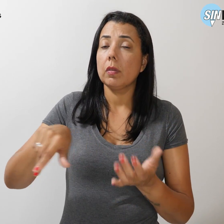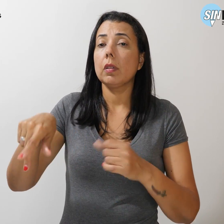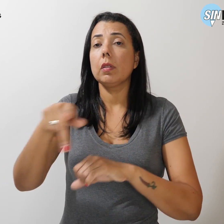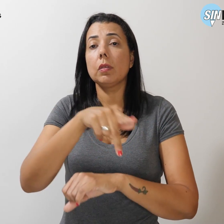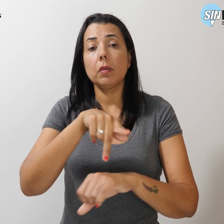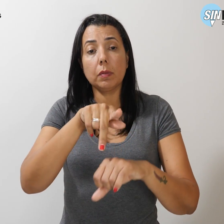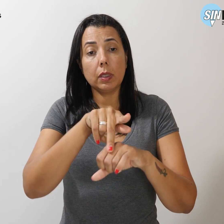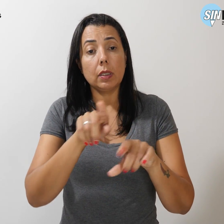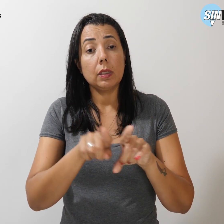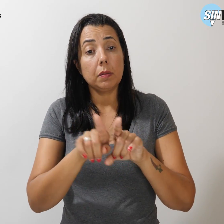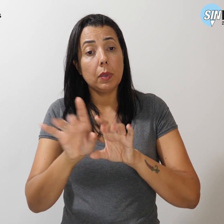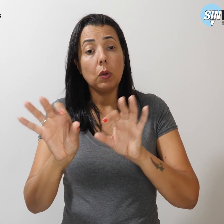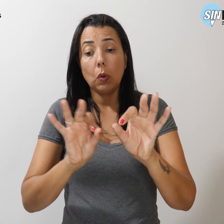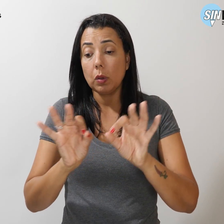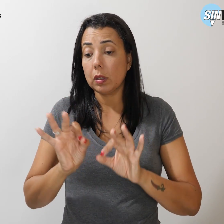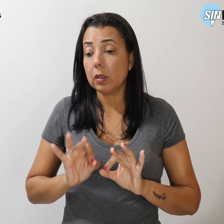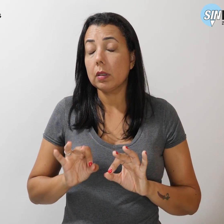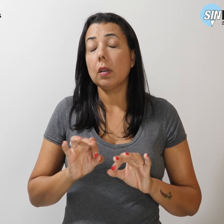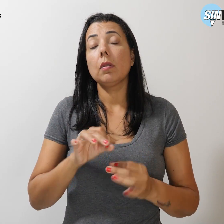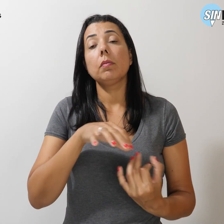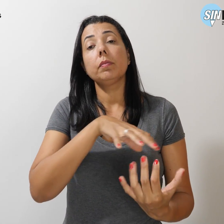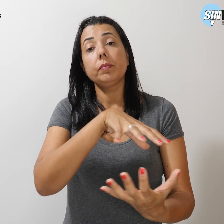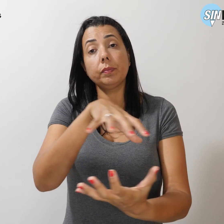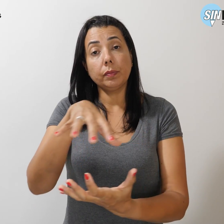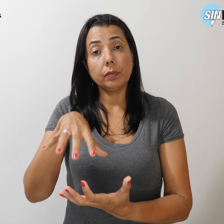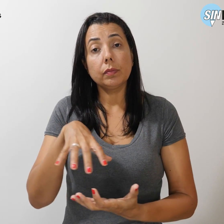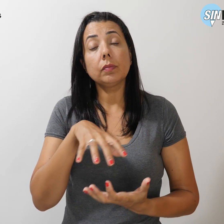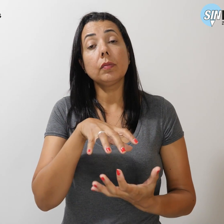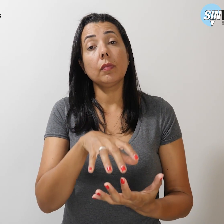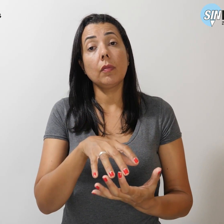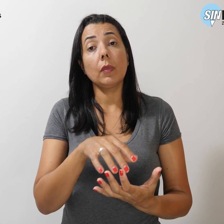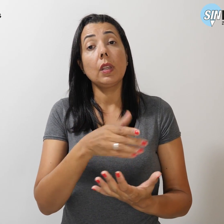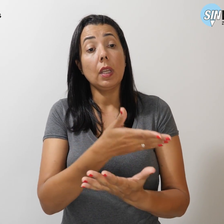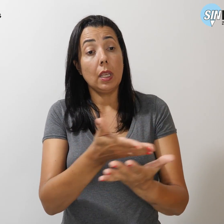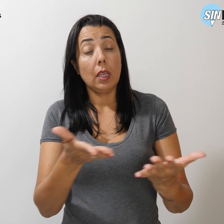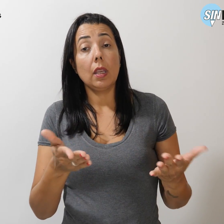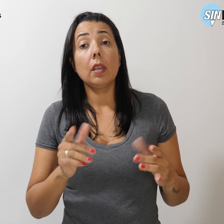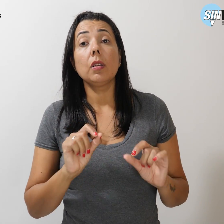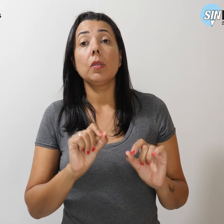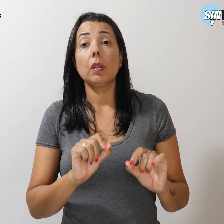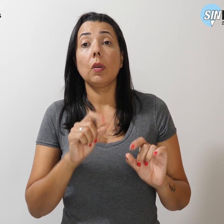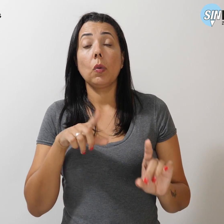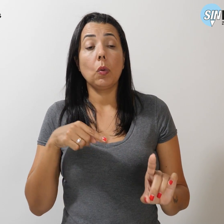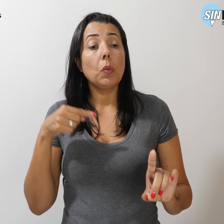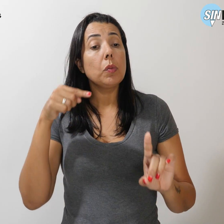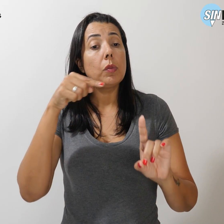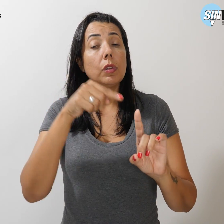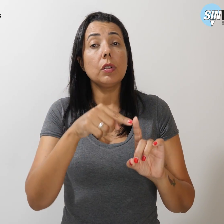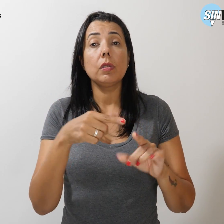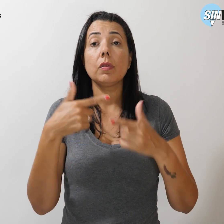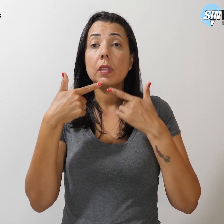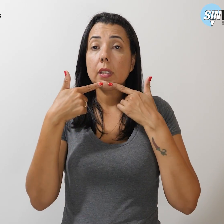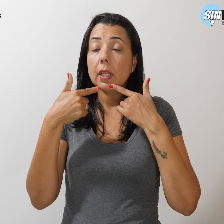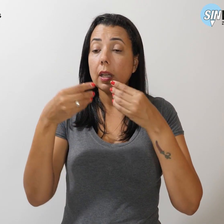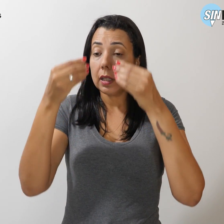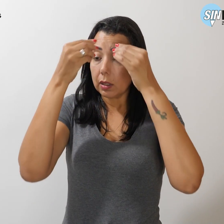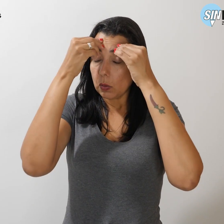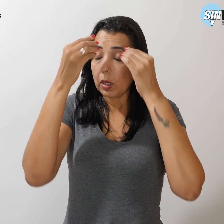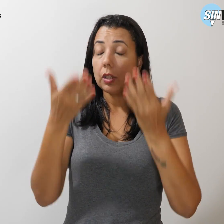e organizações internacionais, sendo esse o objetivo da linguagem inclusiva.